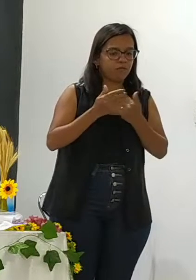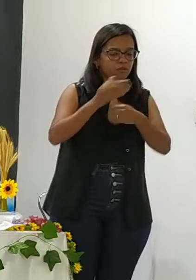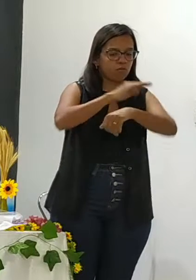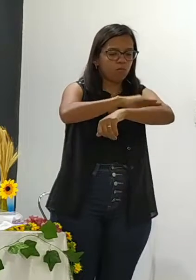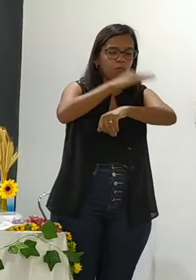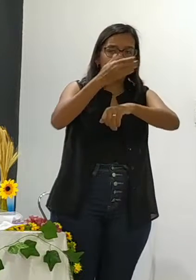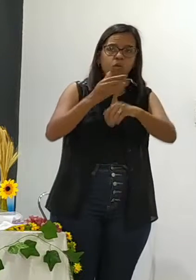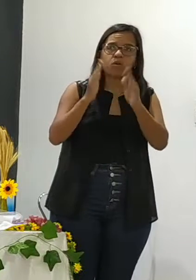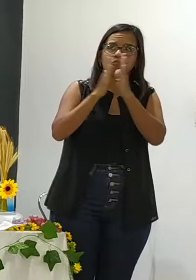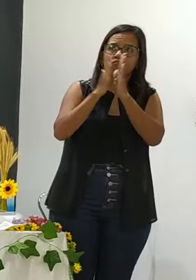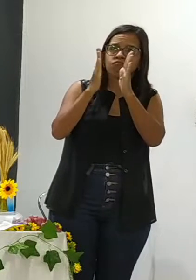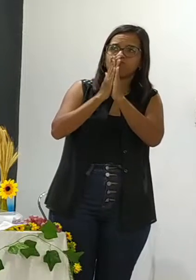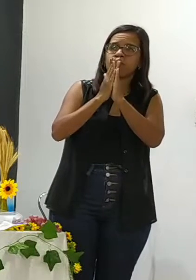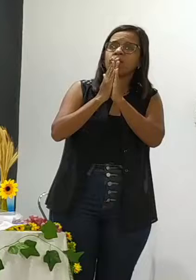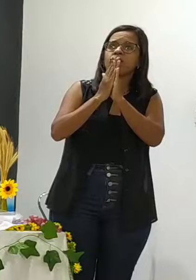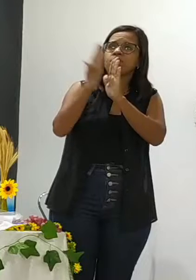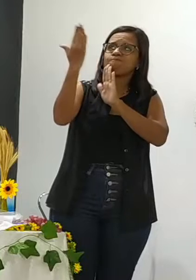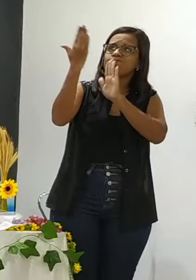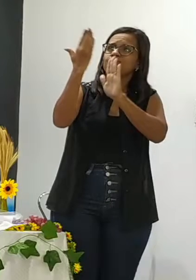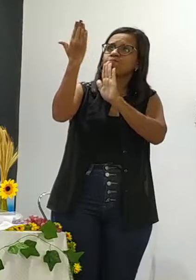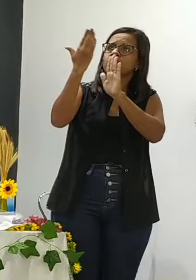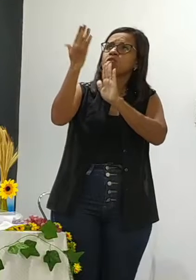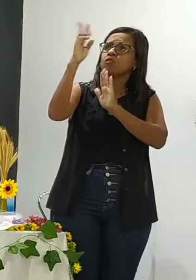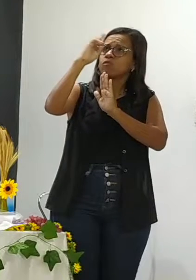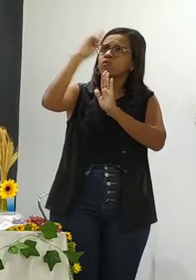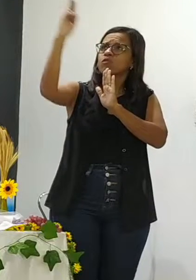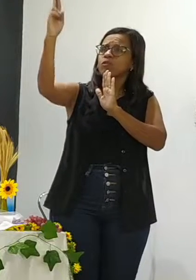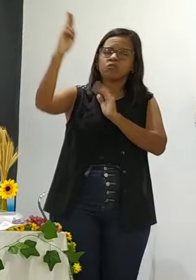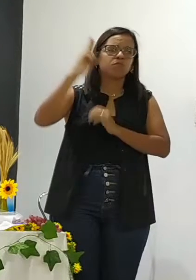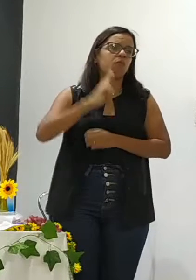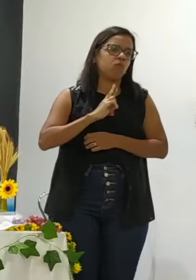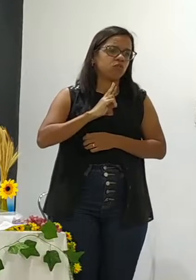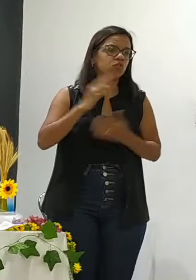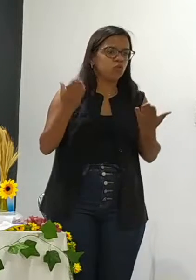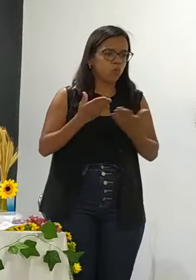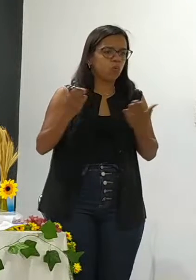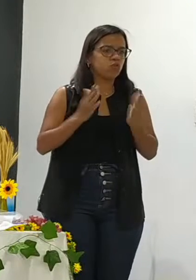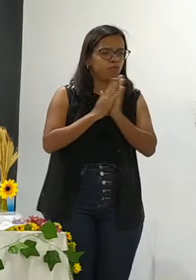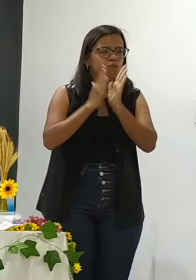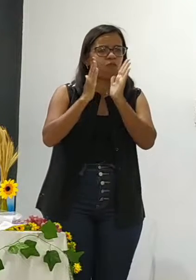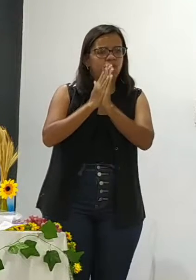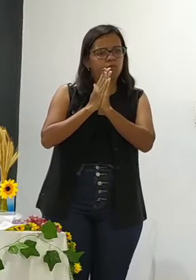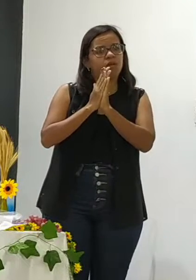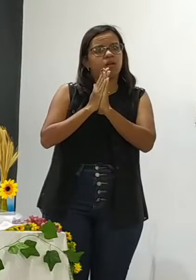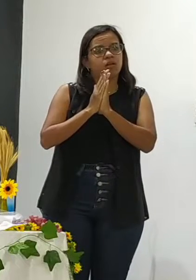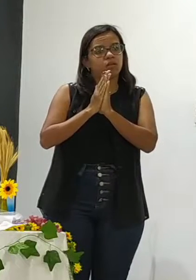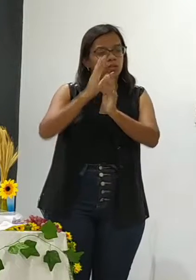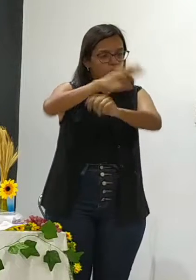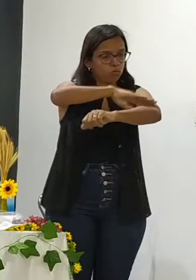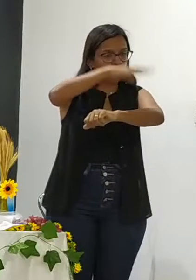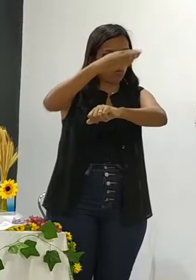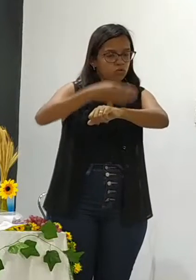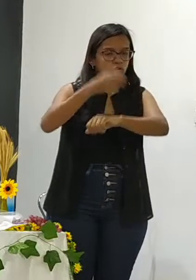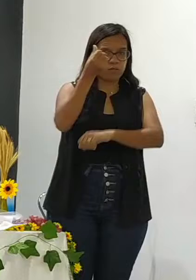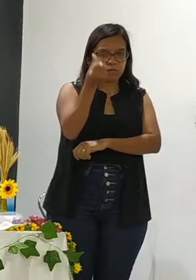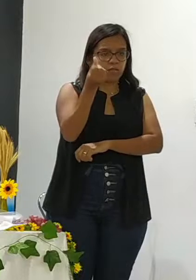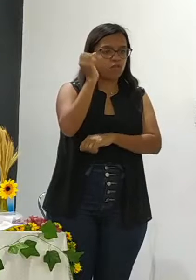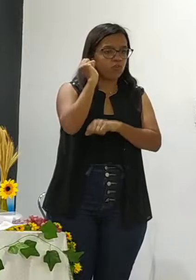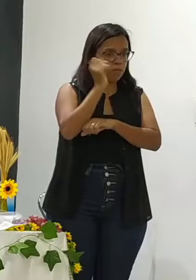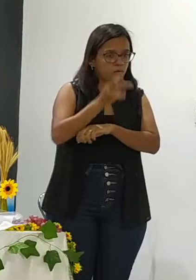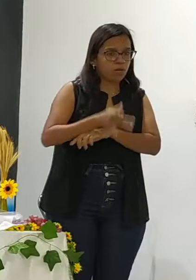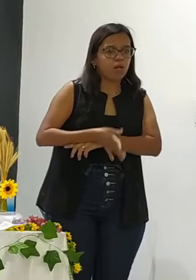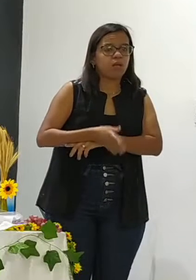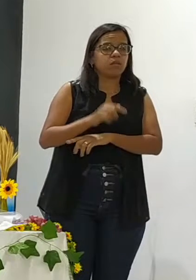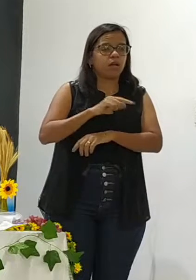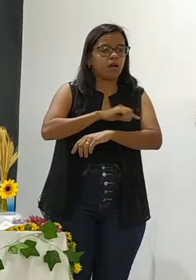fala contigo tete a tete, o Senhor responde. E hoje eu vou fazer isso. E subi 6 horas da manhã, o subi aquele morro